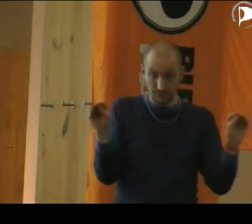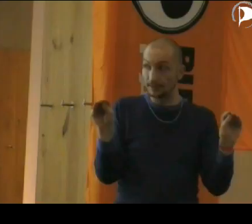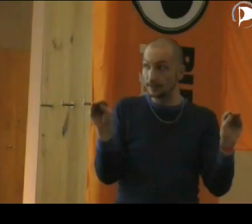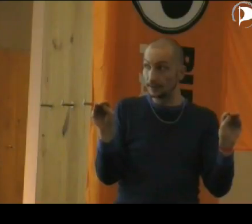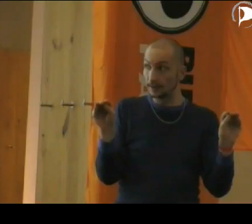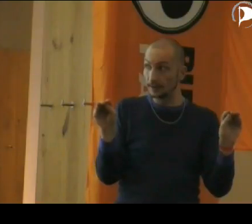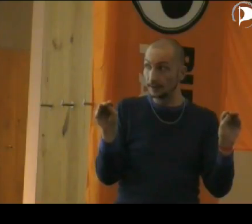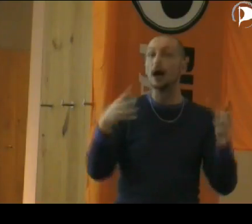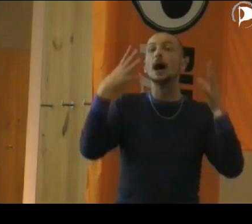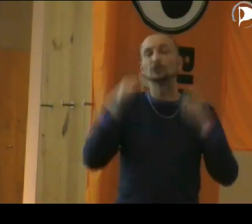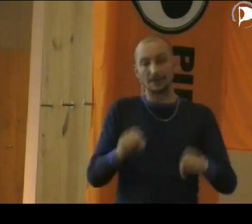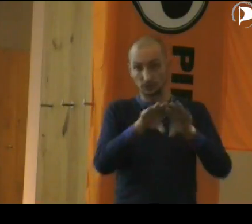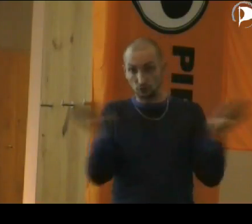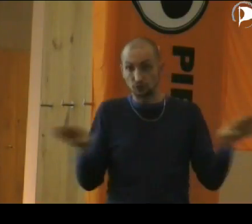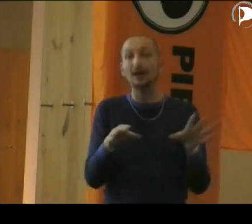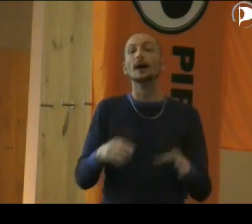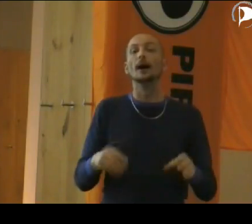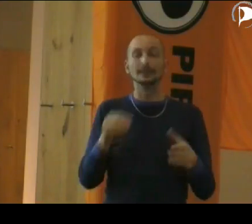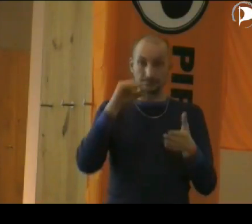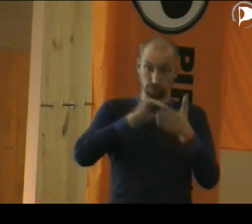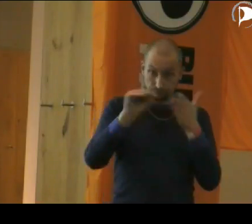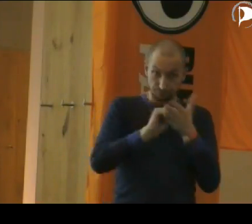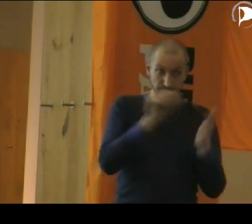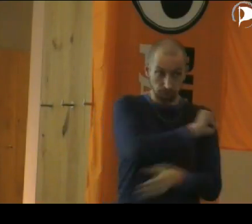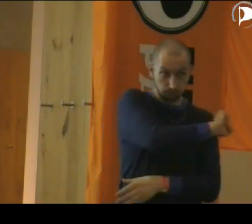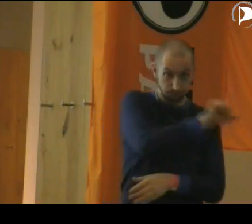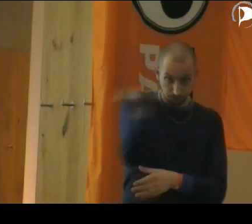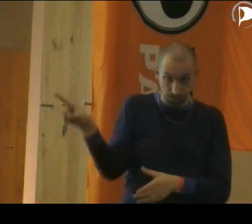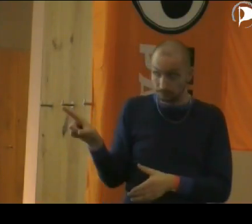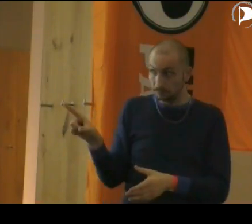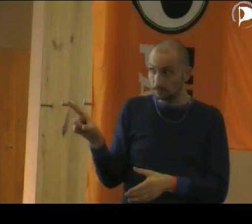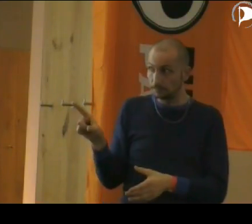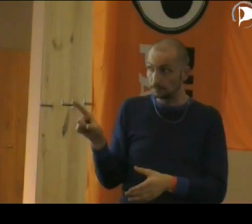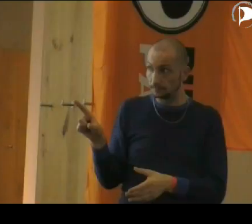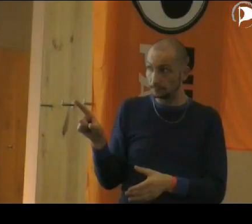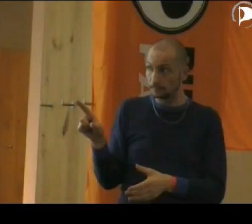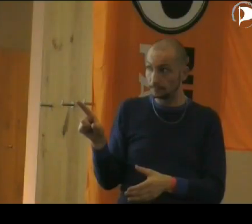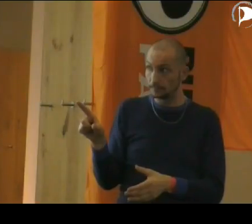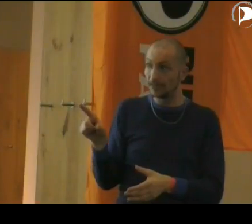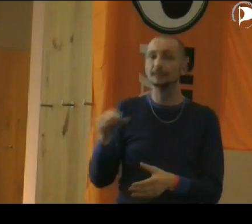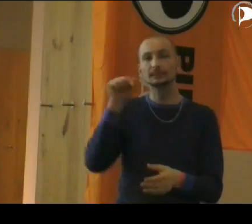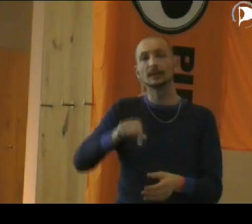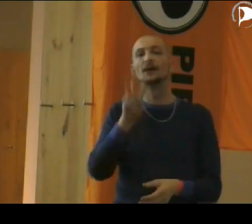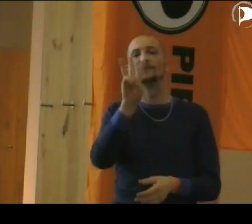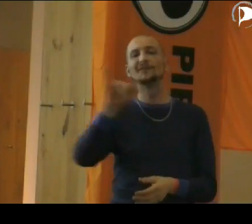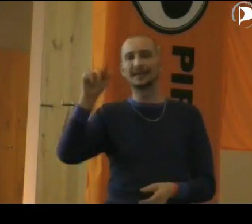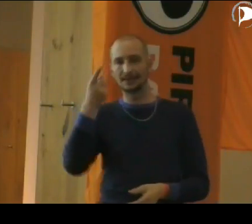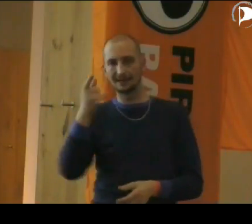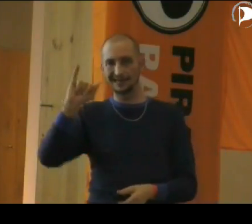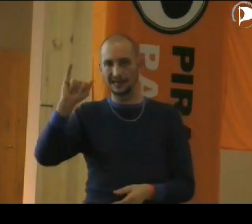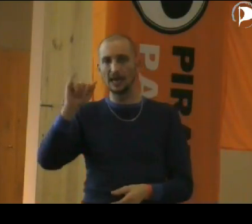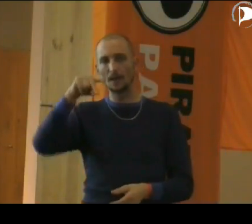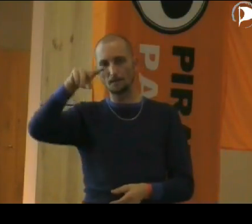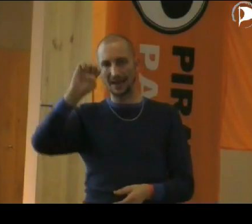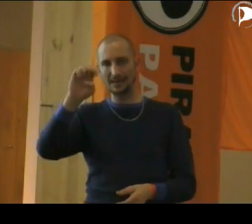newsletter etwas beleben da die struktur ist oft viel macht da findet sich